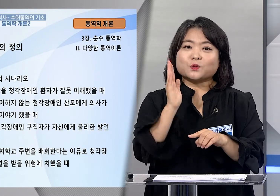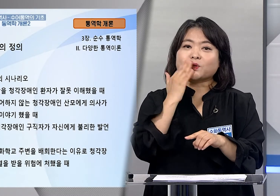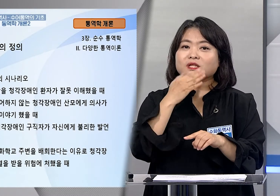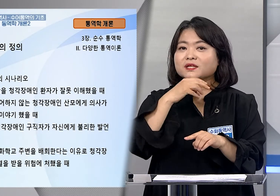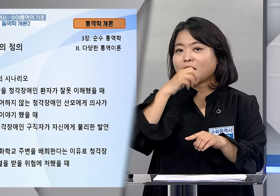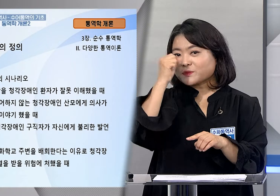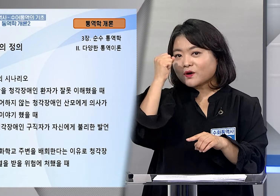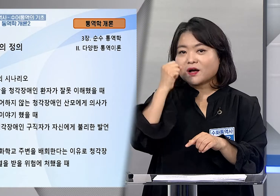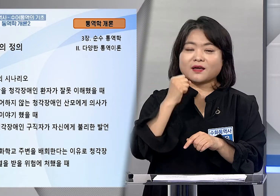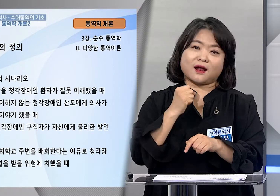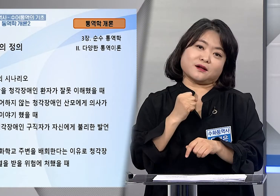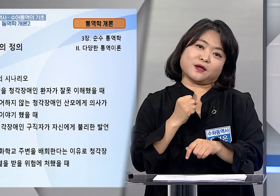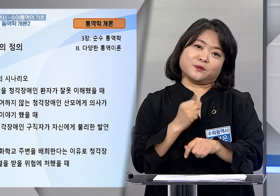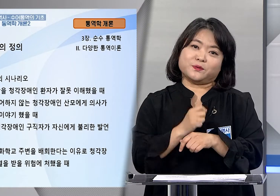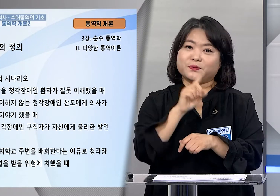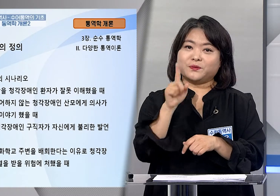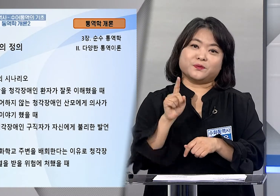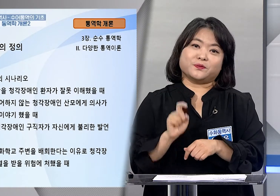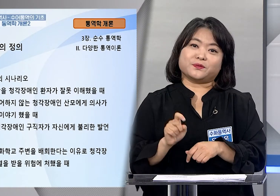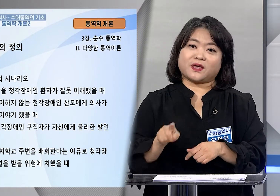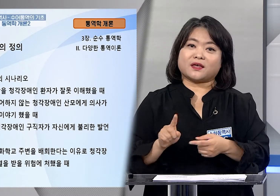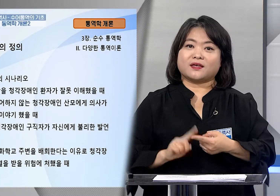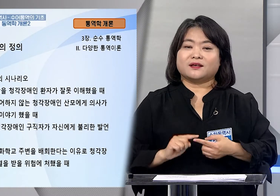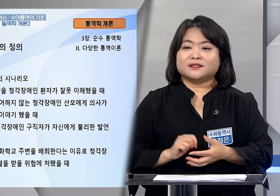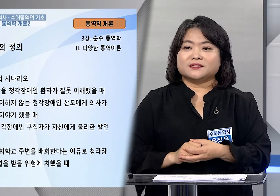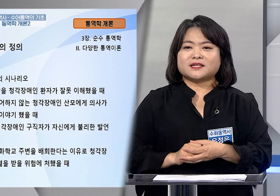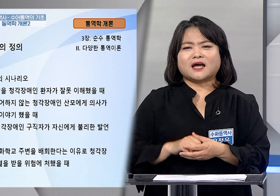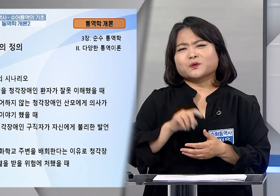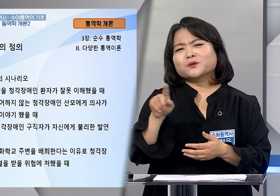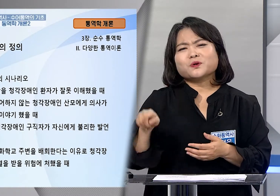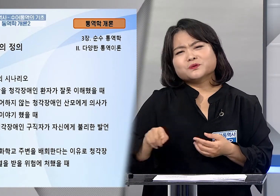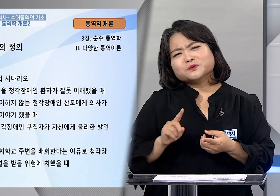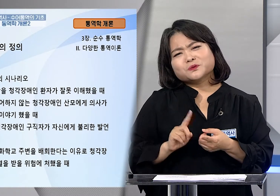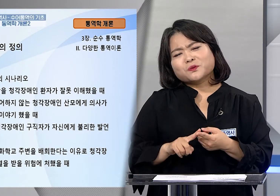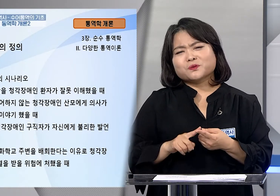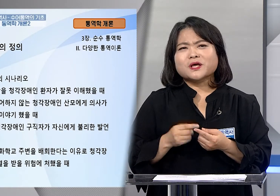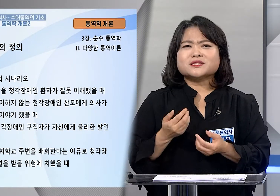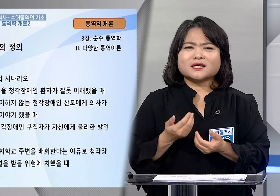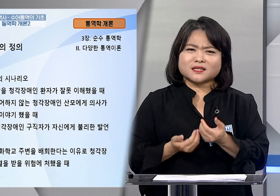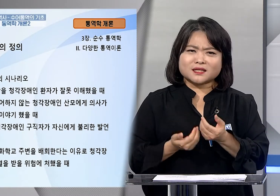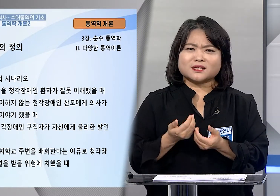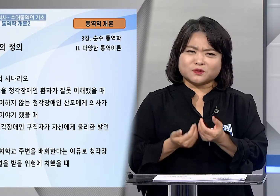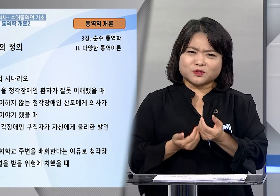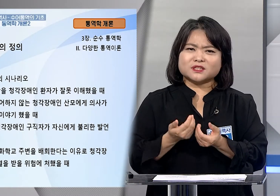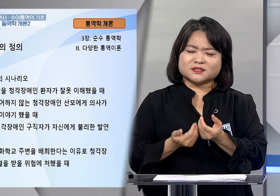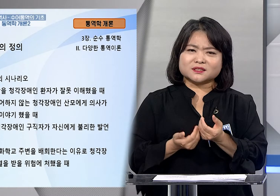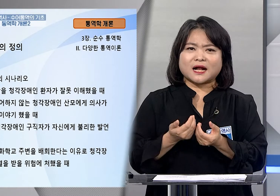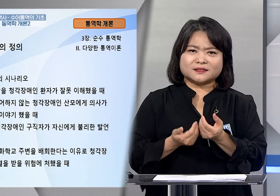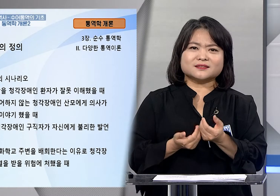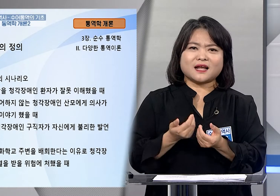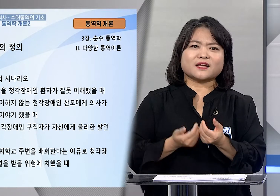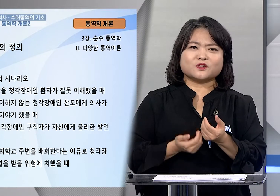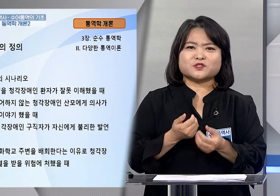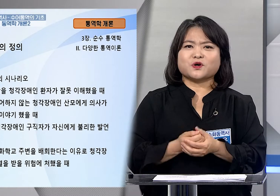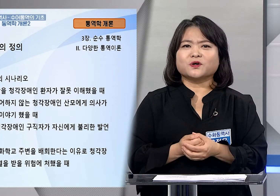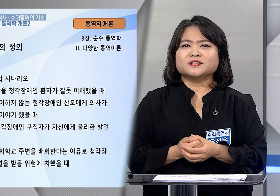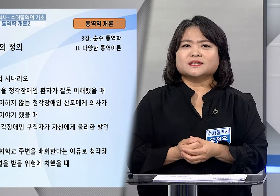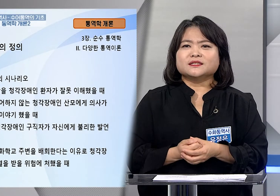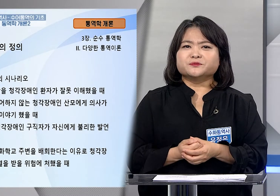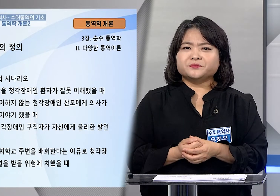농인이 합격하게 할까요? 네. 자, 이런 경우도 굉장히 우리는 갈등을 하게 되죠. 음,